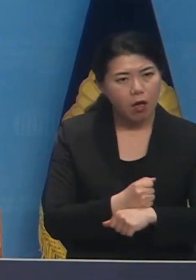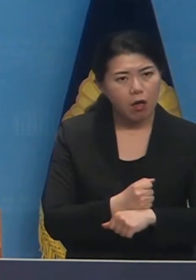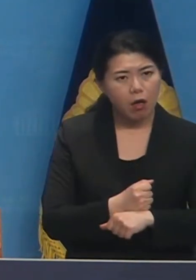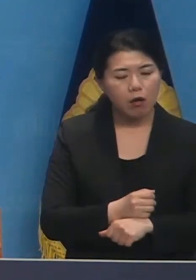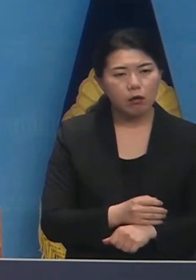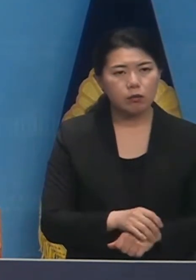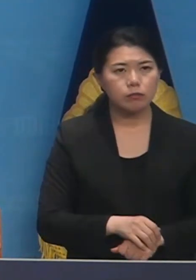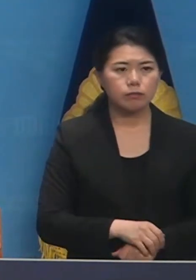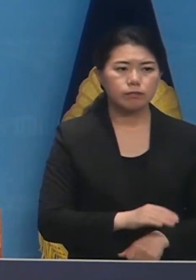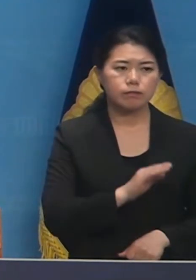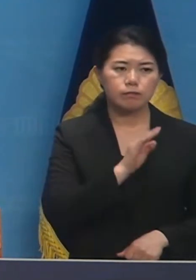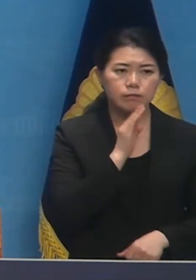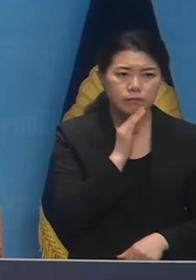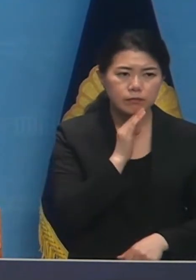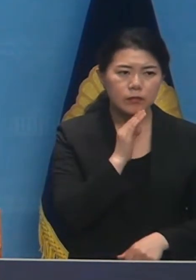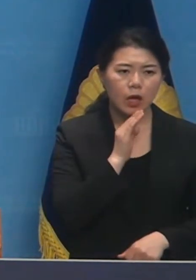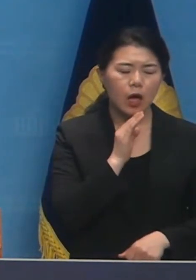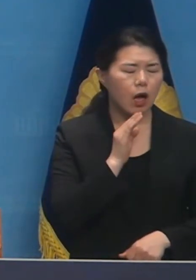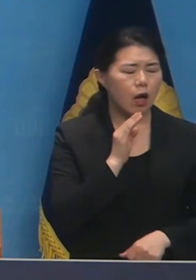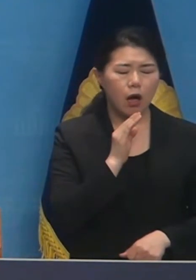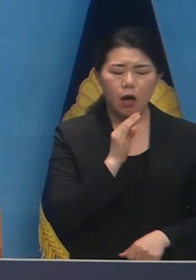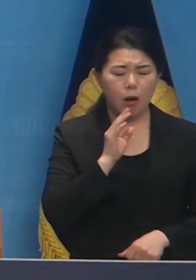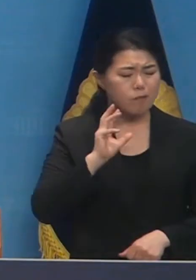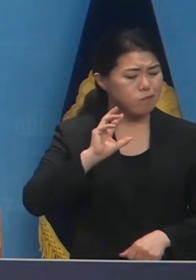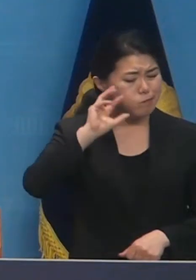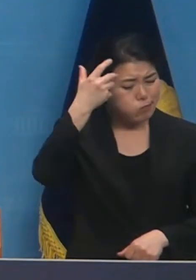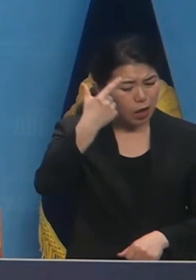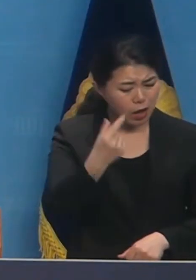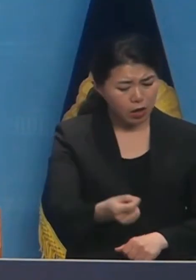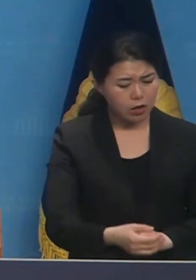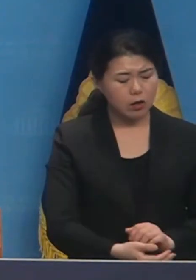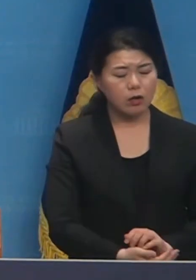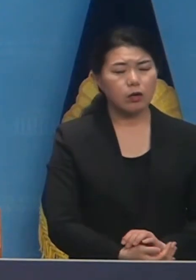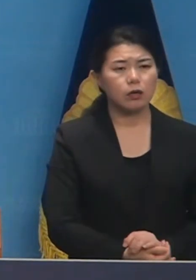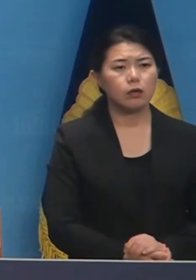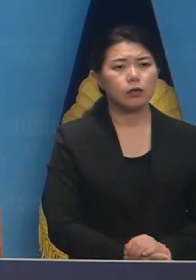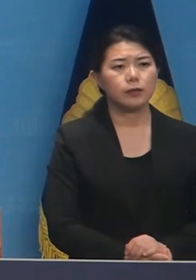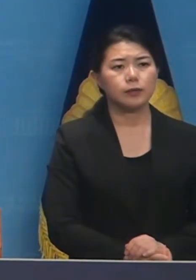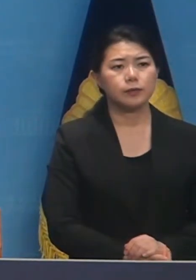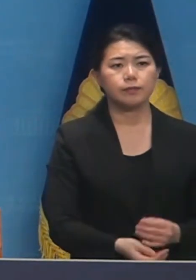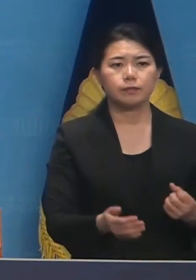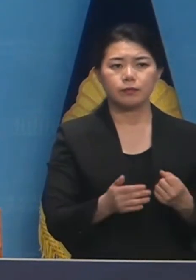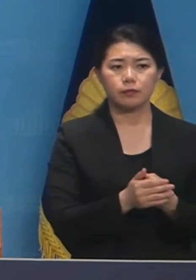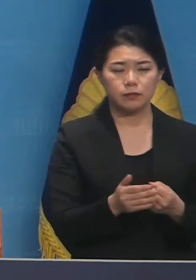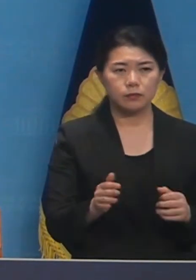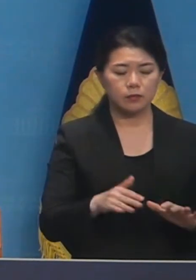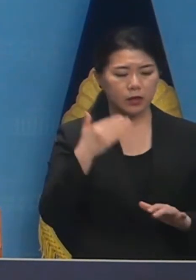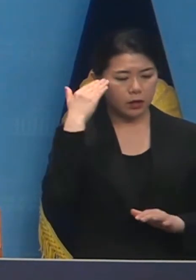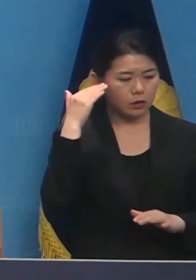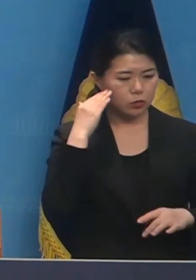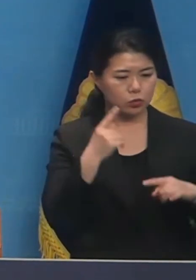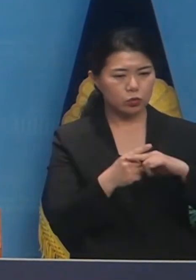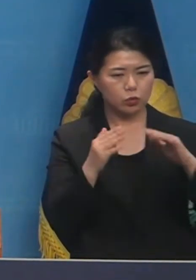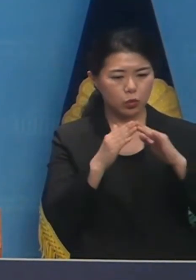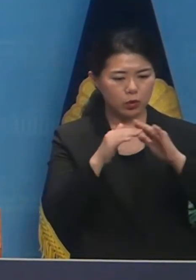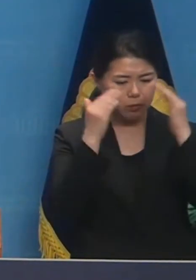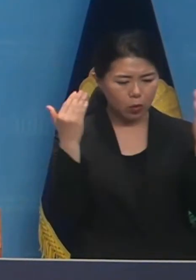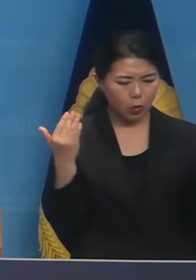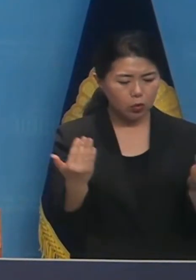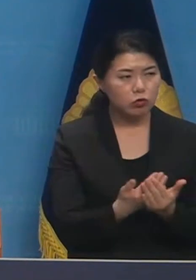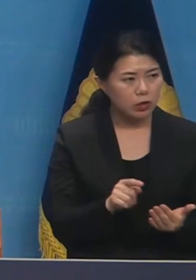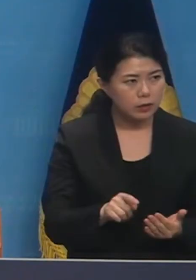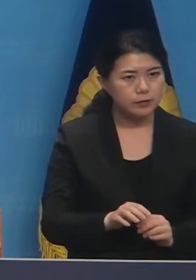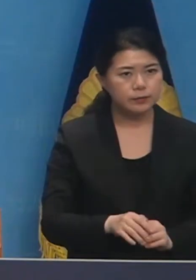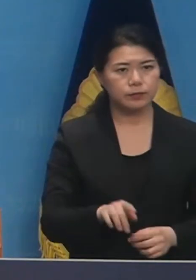것은 진정으로 환장한 처사가 아닐 수 없습니다. 그래서 한국교회 전체가 이